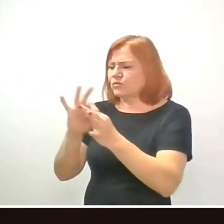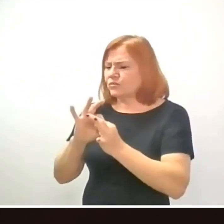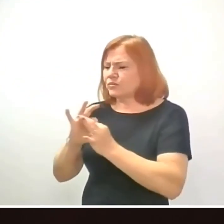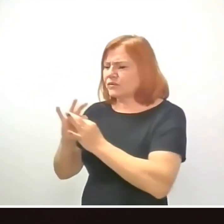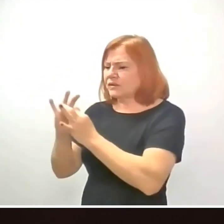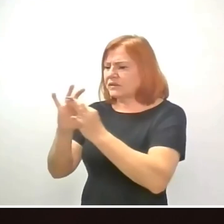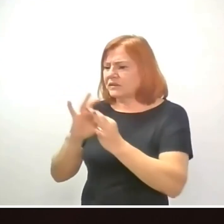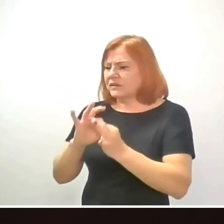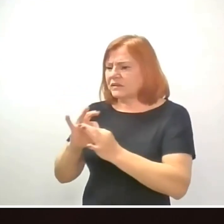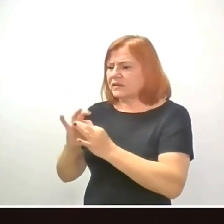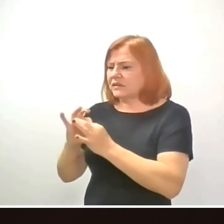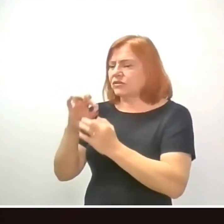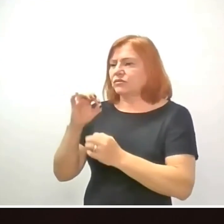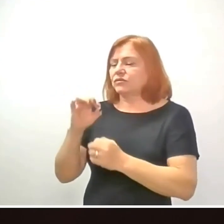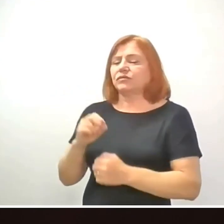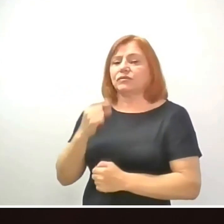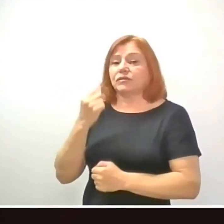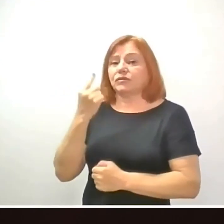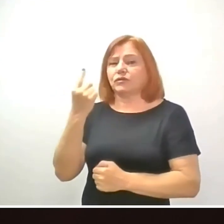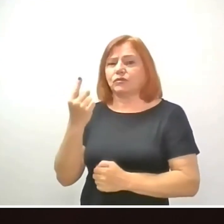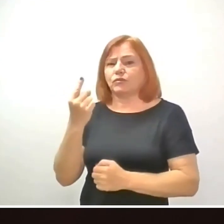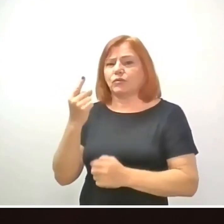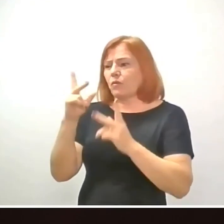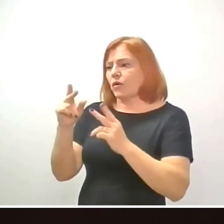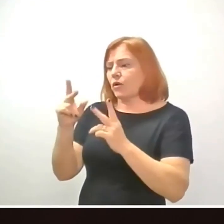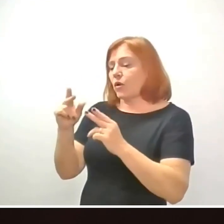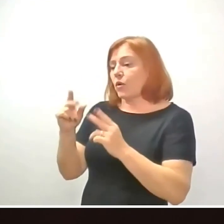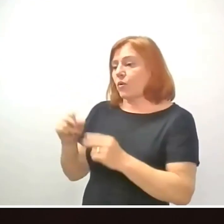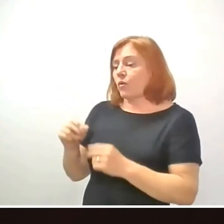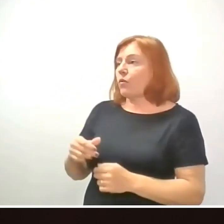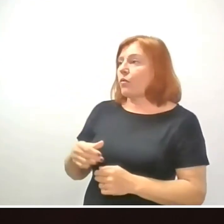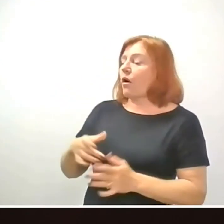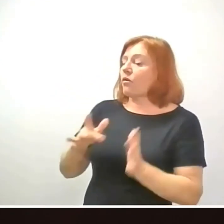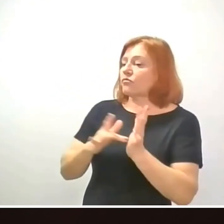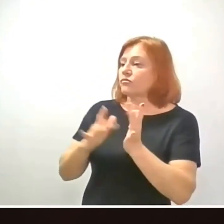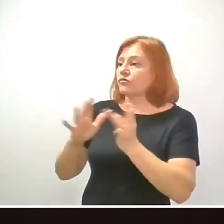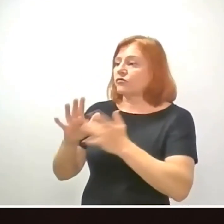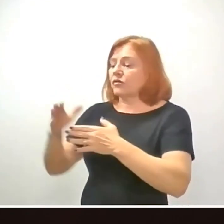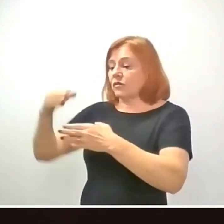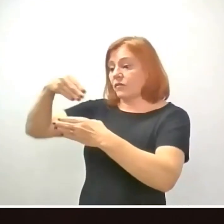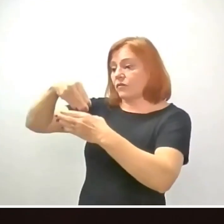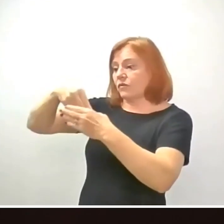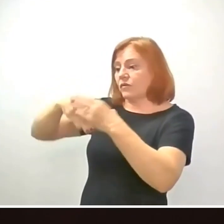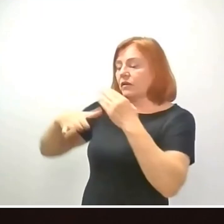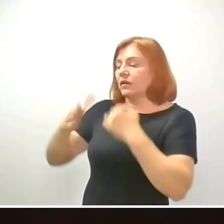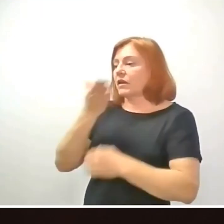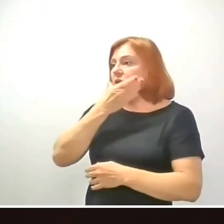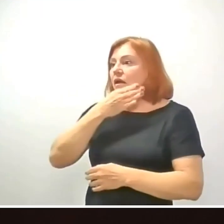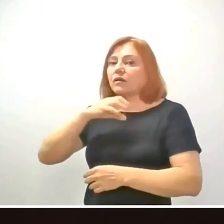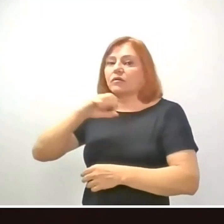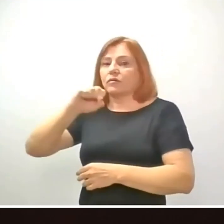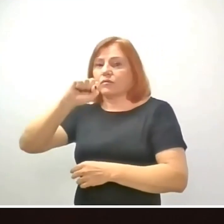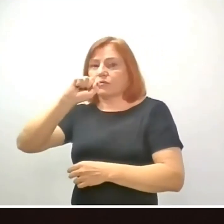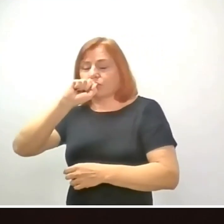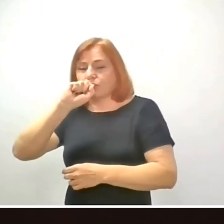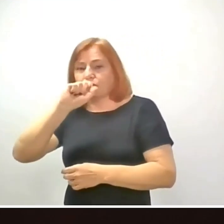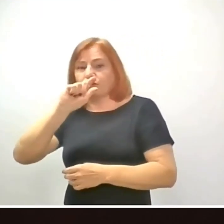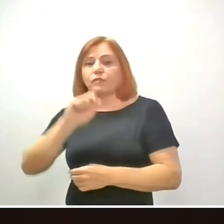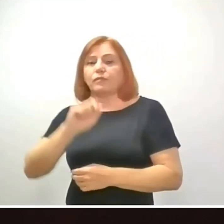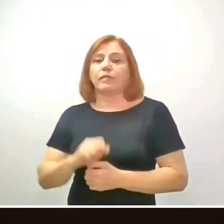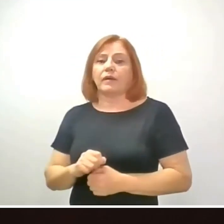ó Pai, em mim e eu em ti, essa unidade, irmãos, essa unidade, também